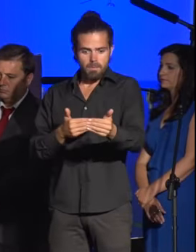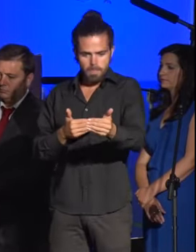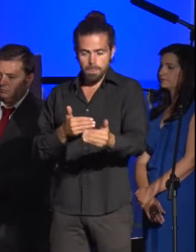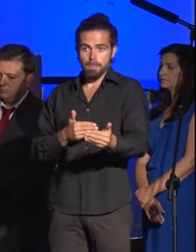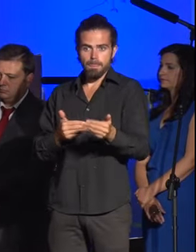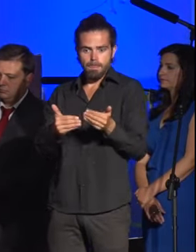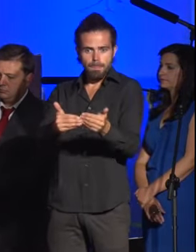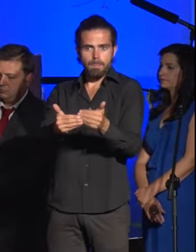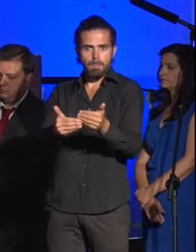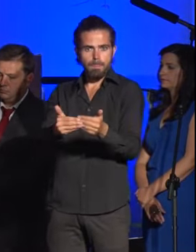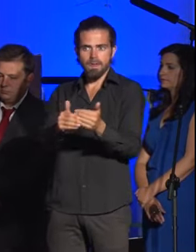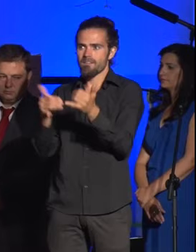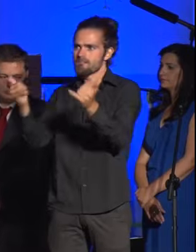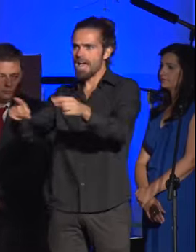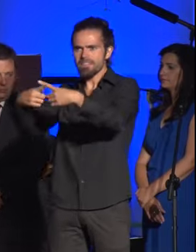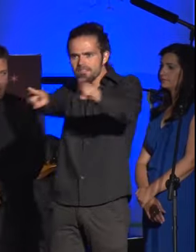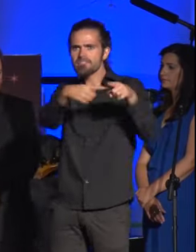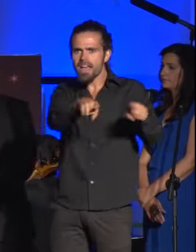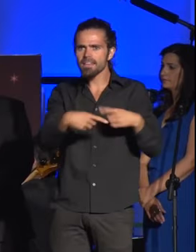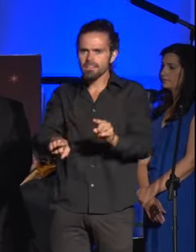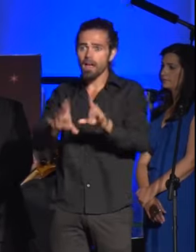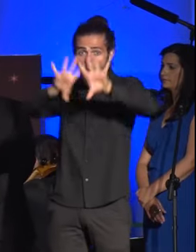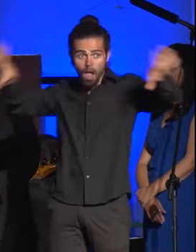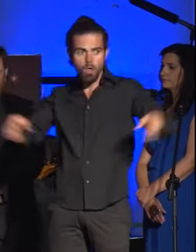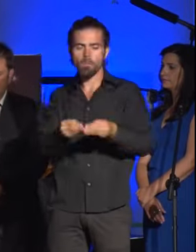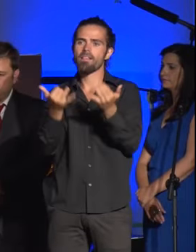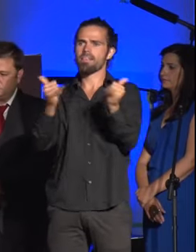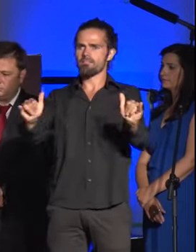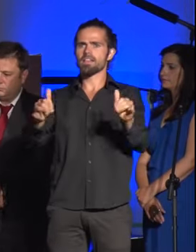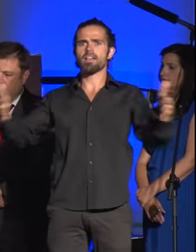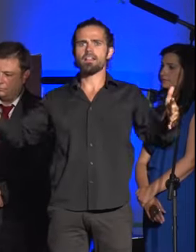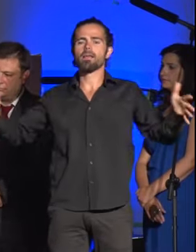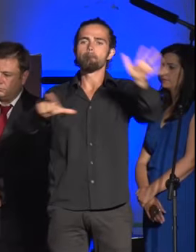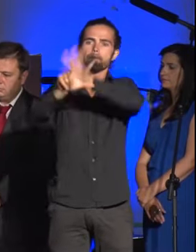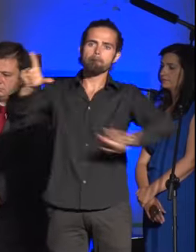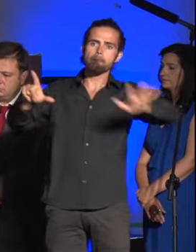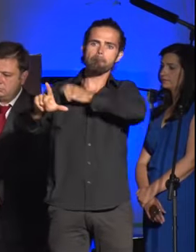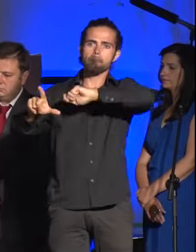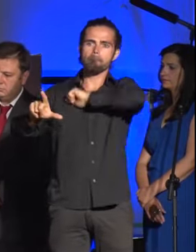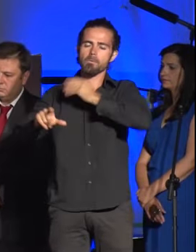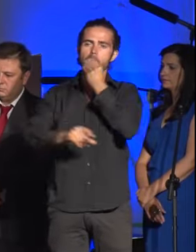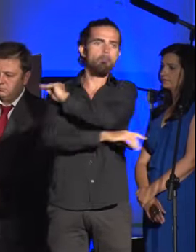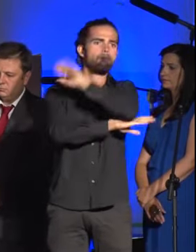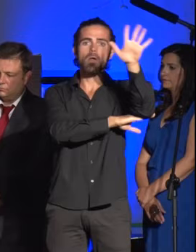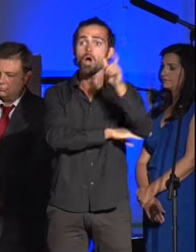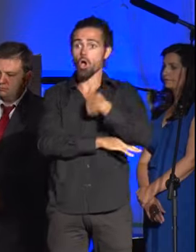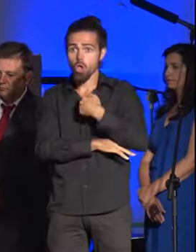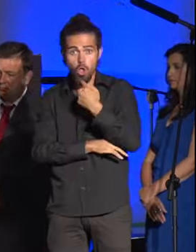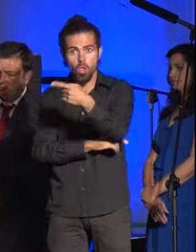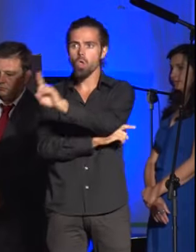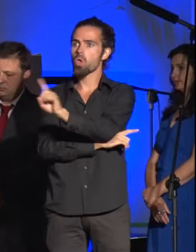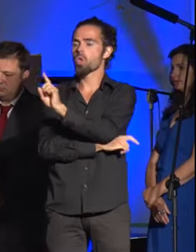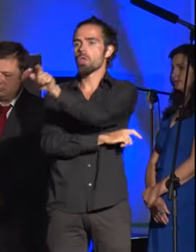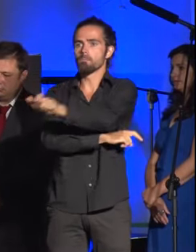amigos. Todas a la vez conforman nuestra gran feria, la mejor feria de España. No lo dice su alcaldesa, no lo dicen